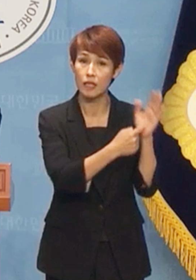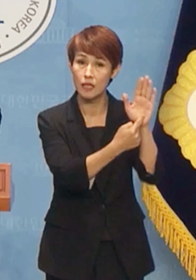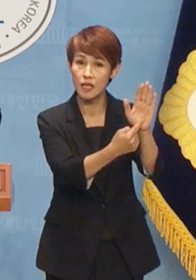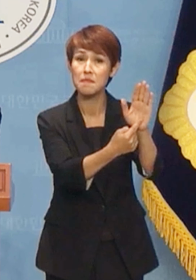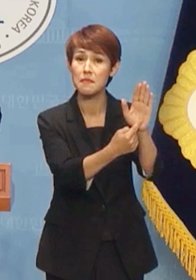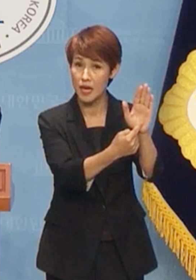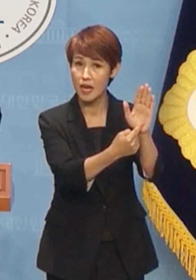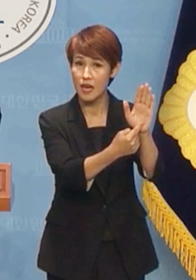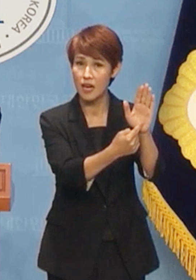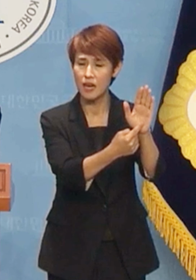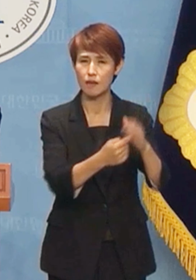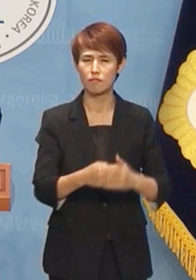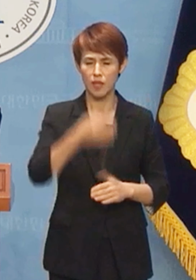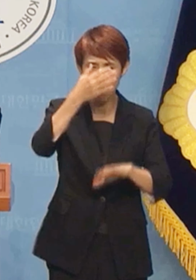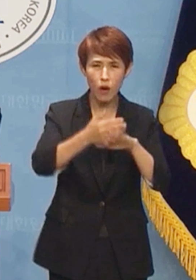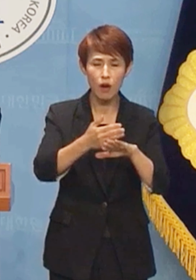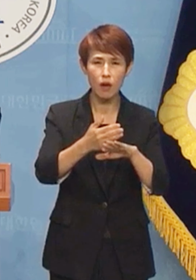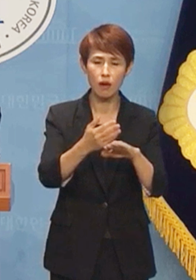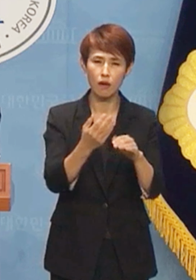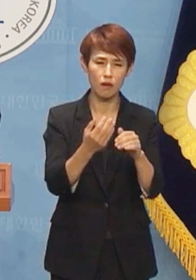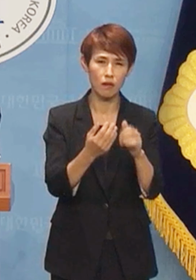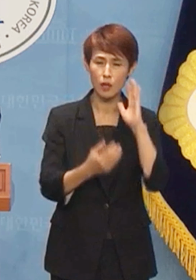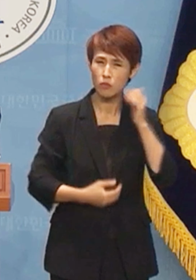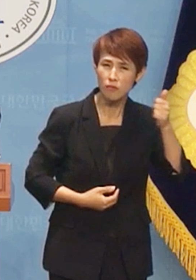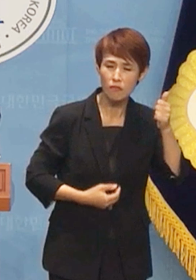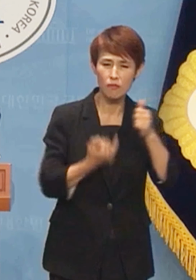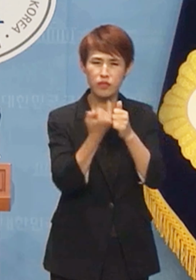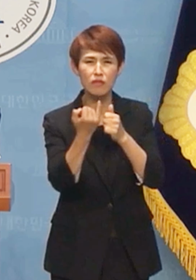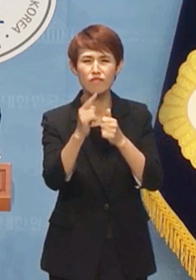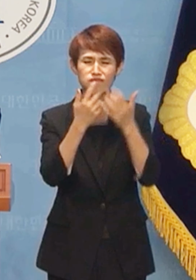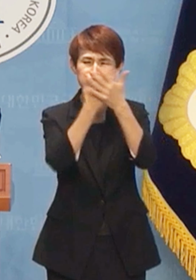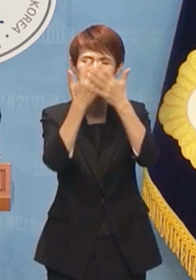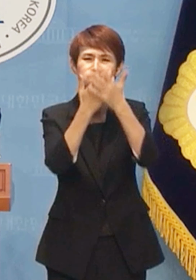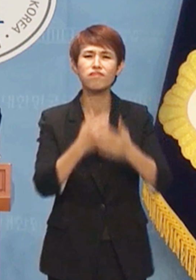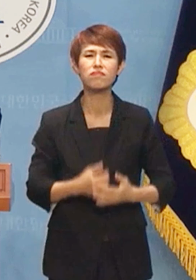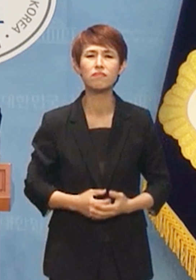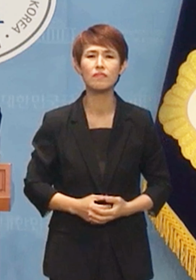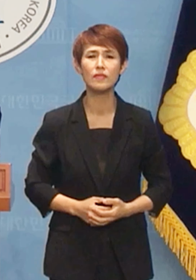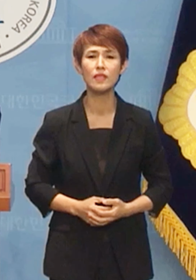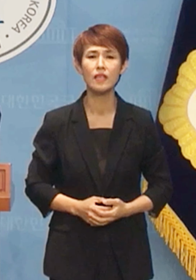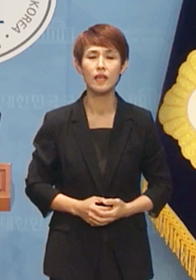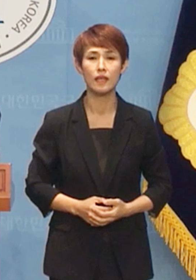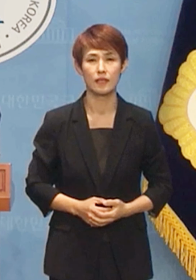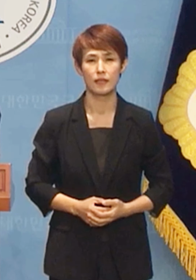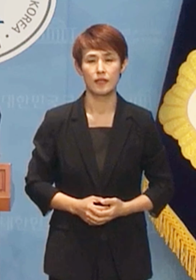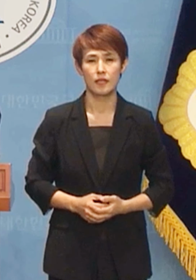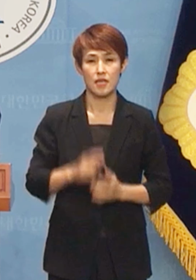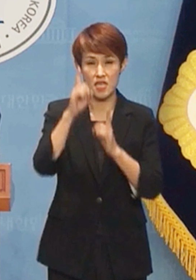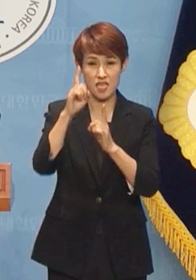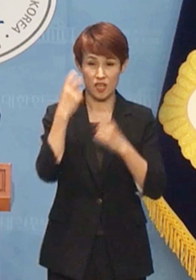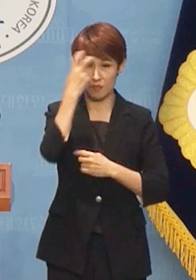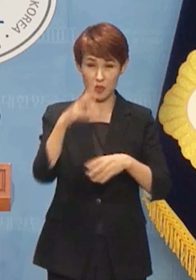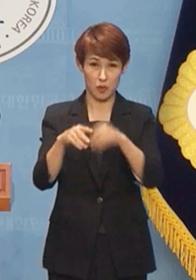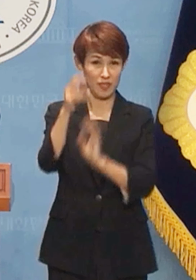표현으로 누가 사는지도 모를 묘한 발언을 했습니다이 검찰총장이